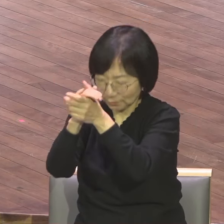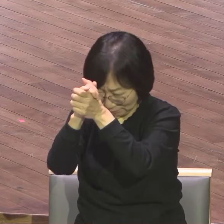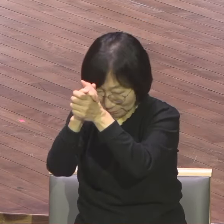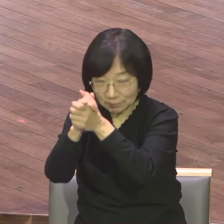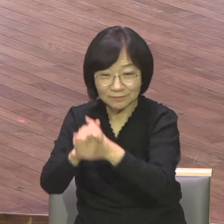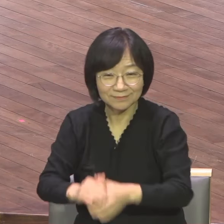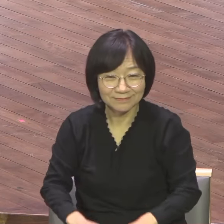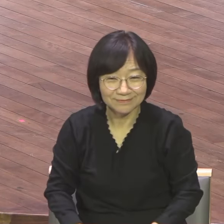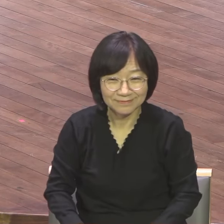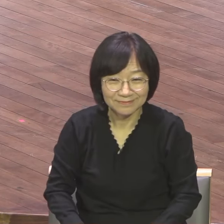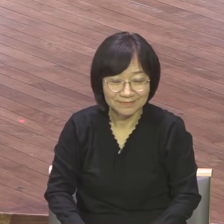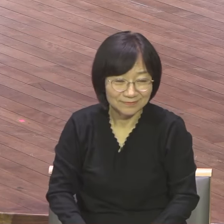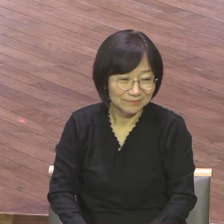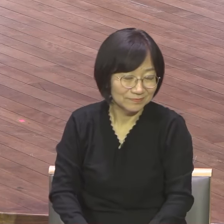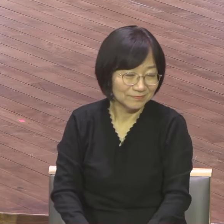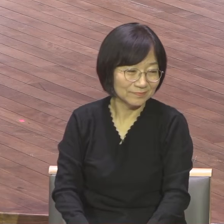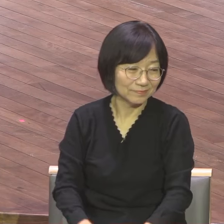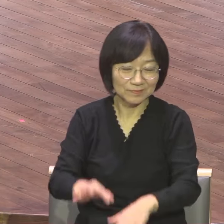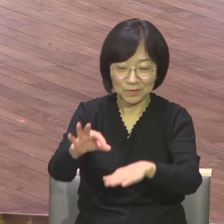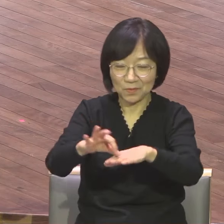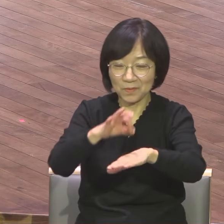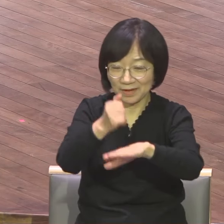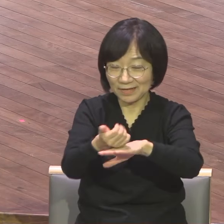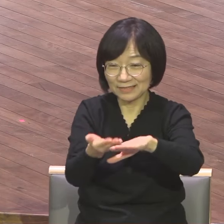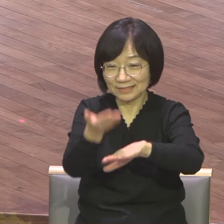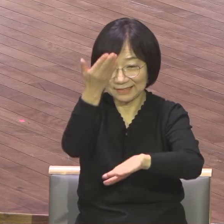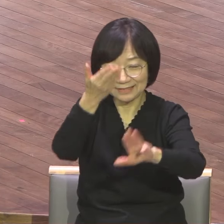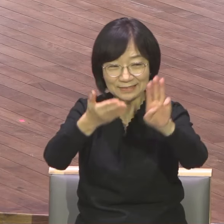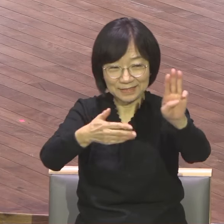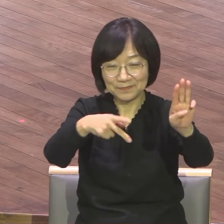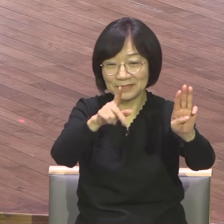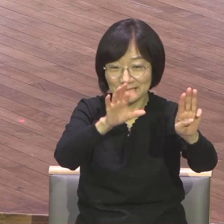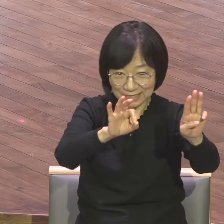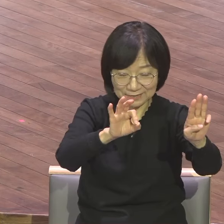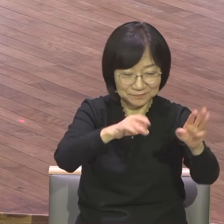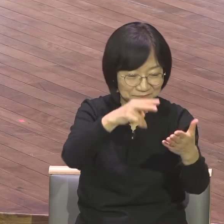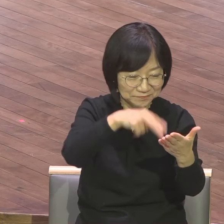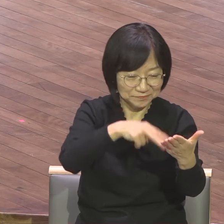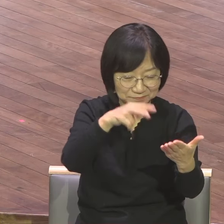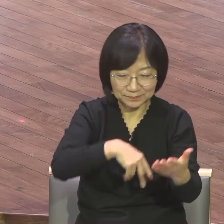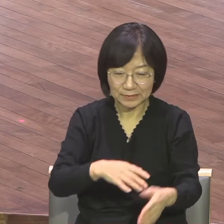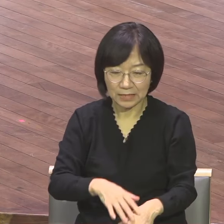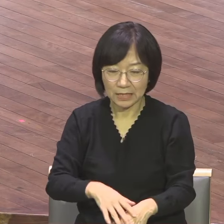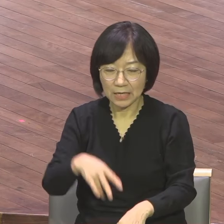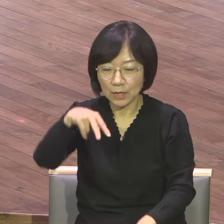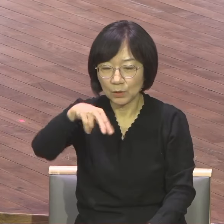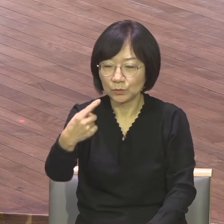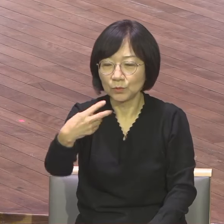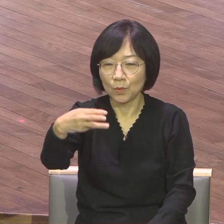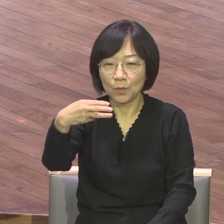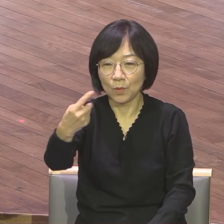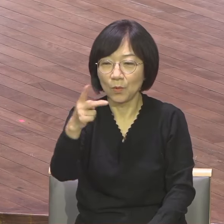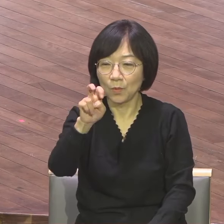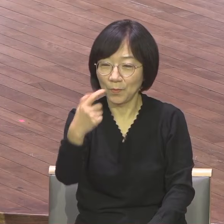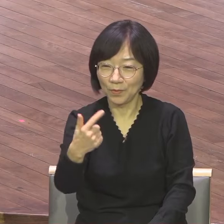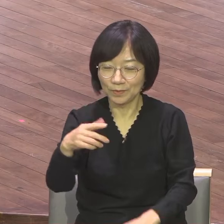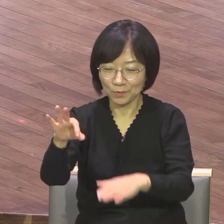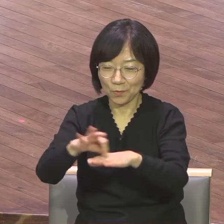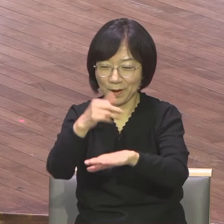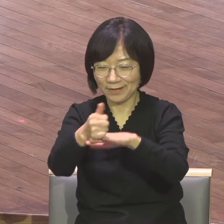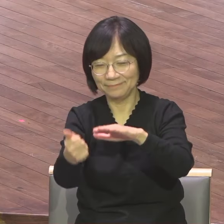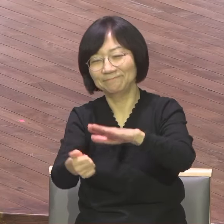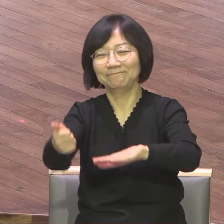왕상 3장에 보면요, 솔로몬 왕이 되고 나서부터, 아버지 대를 이어서 왕이 되고